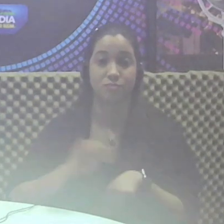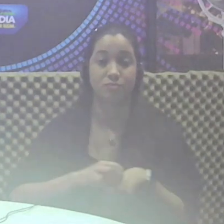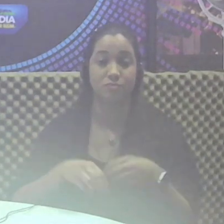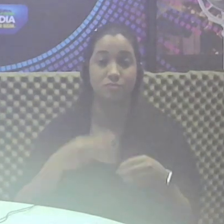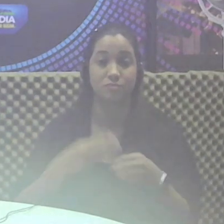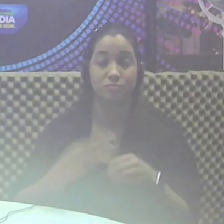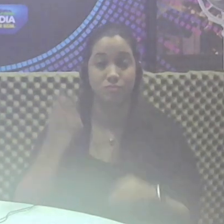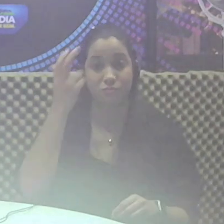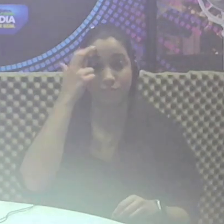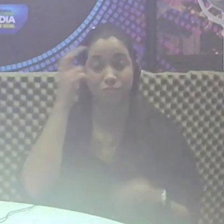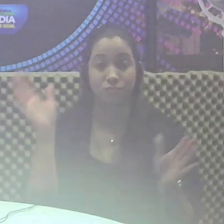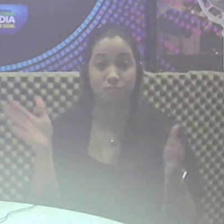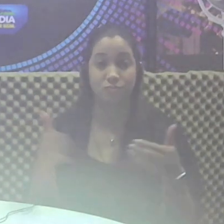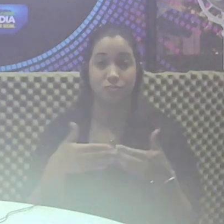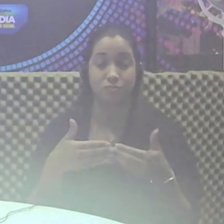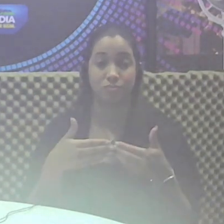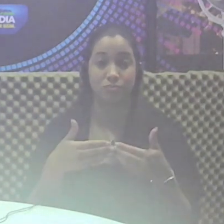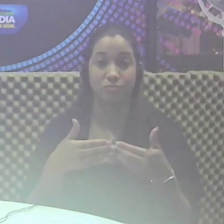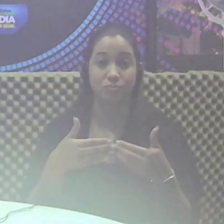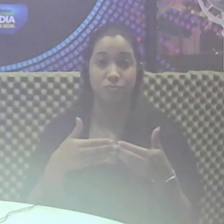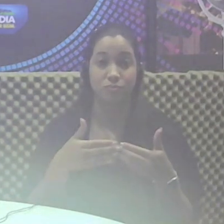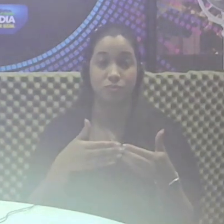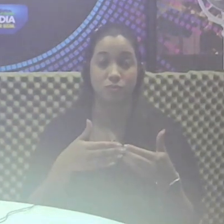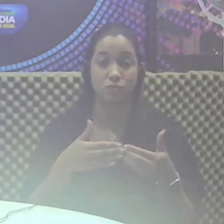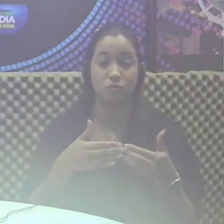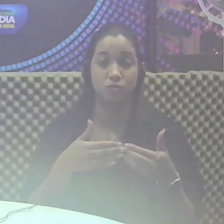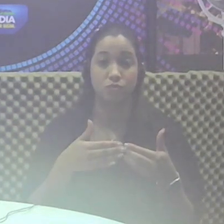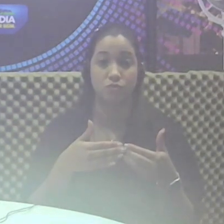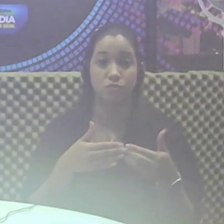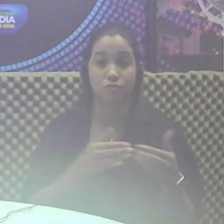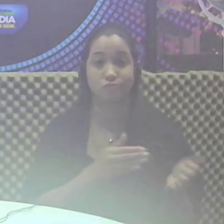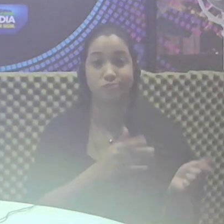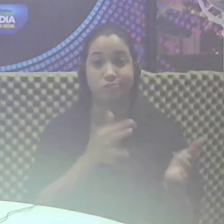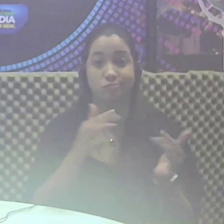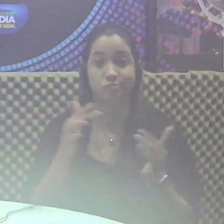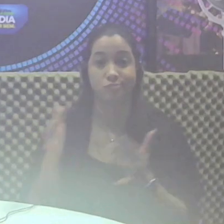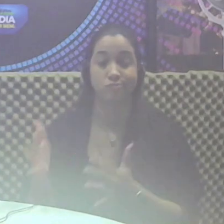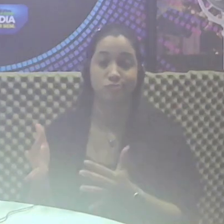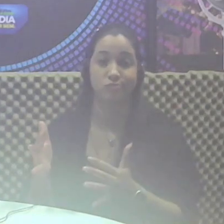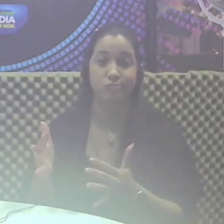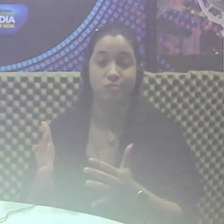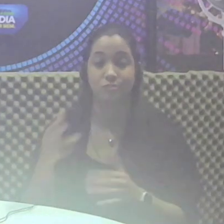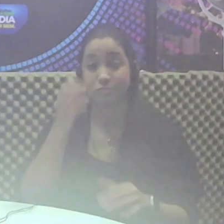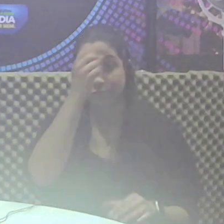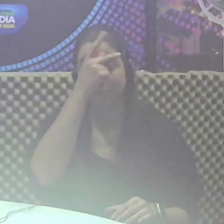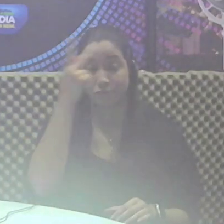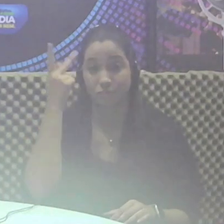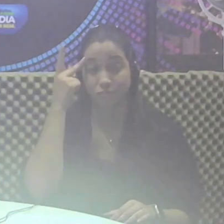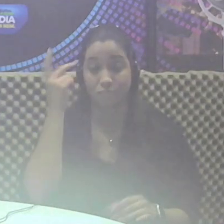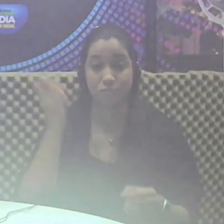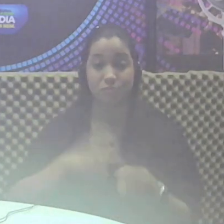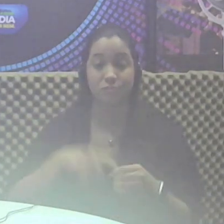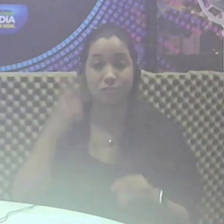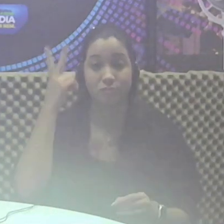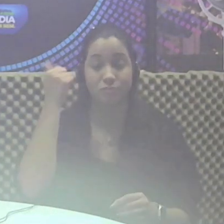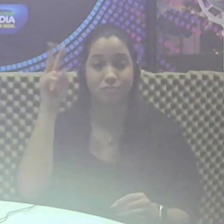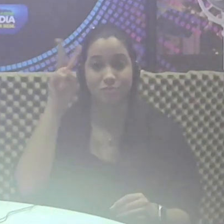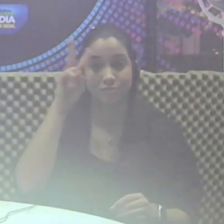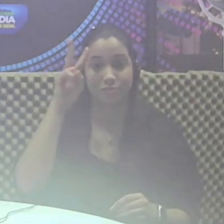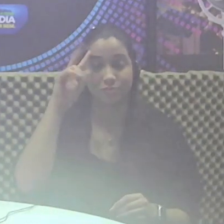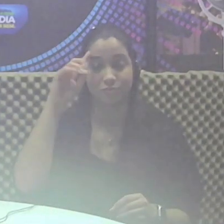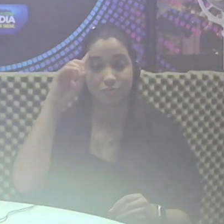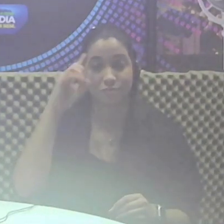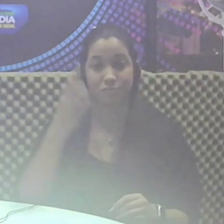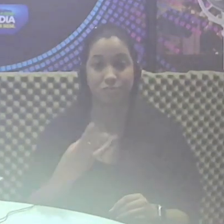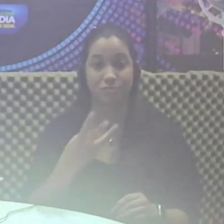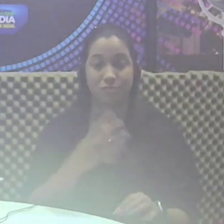Cultura, estarão fechados durante todo o período. O expediente da Prefeitura retorna na segunda-feira, dia